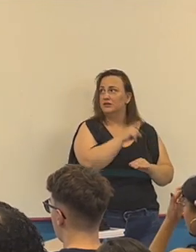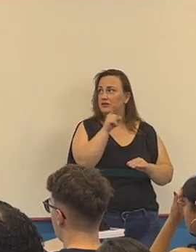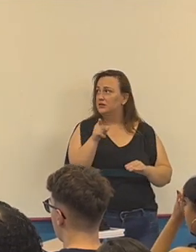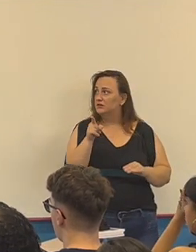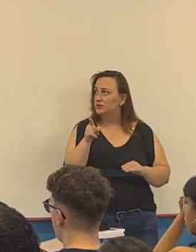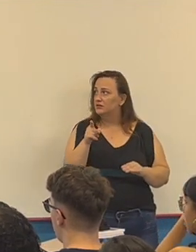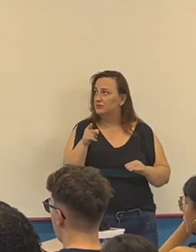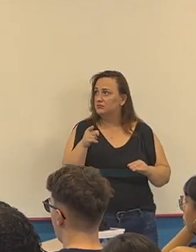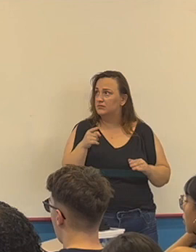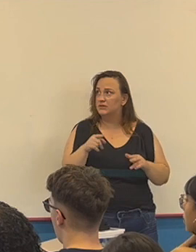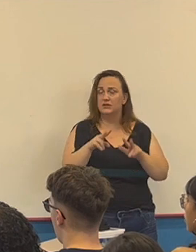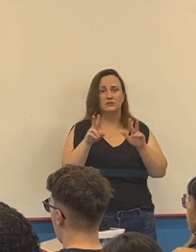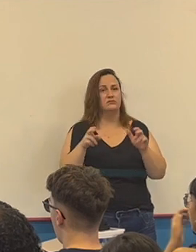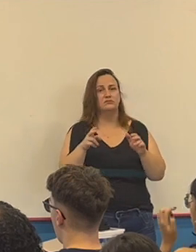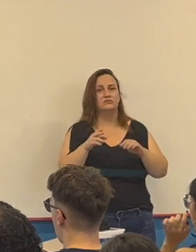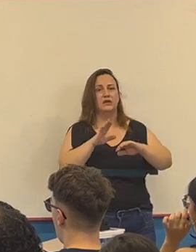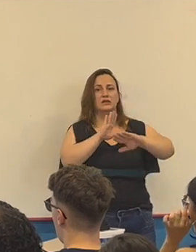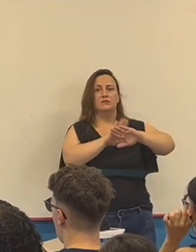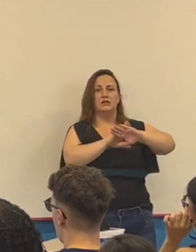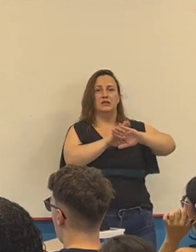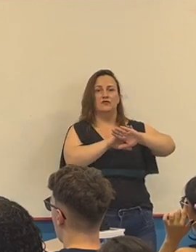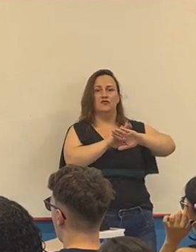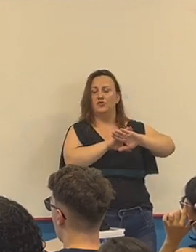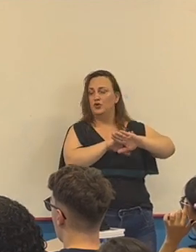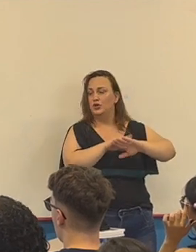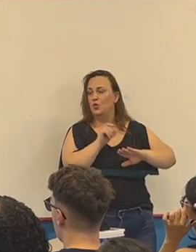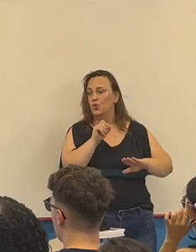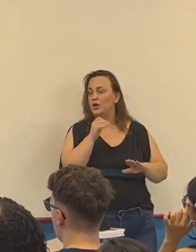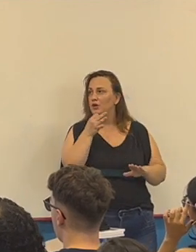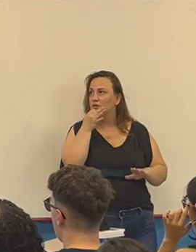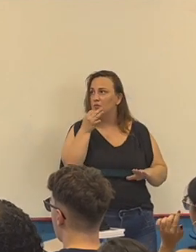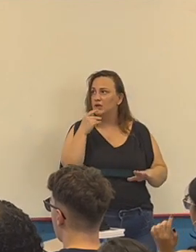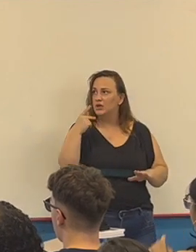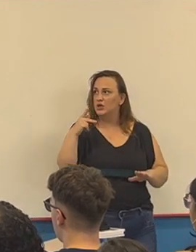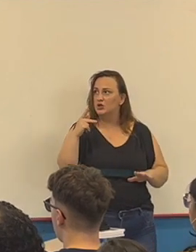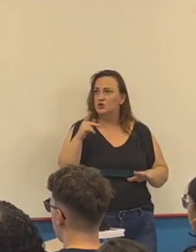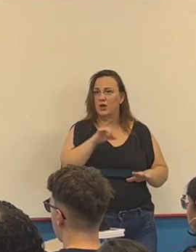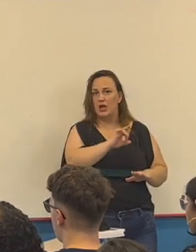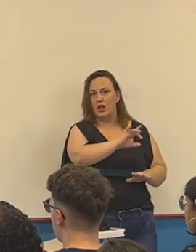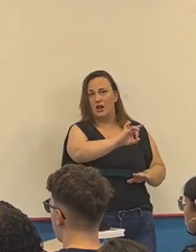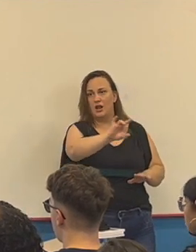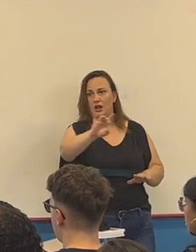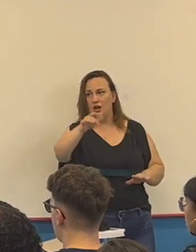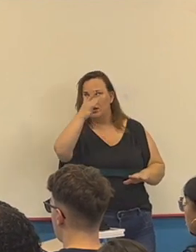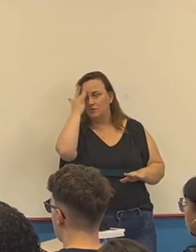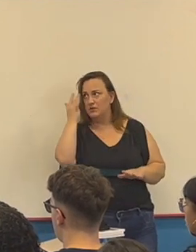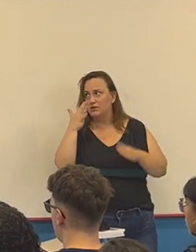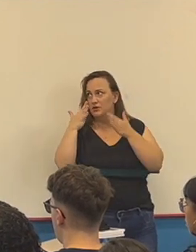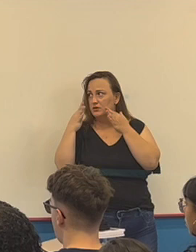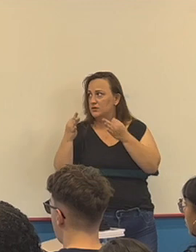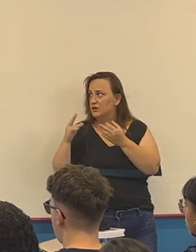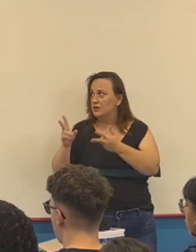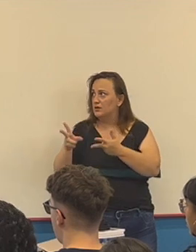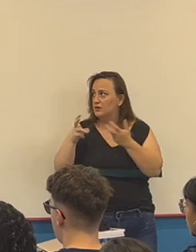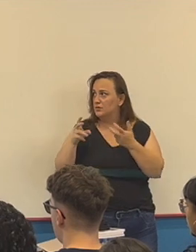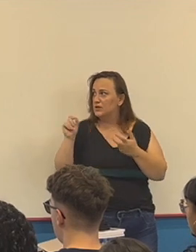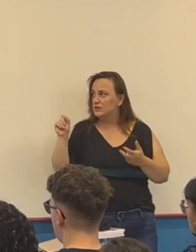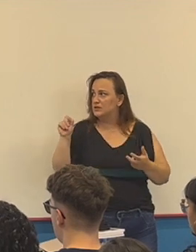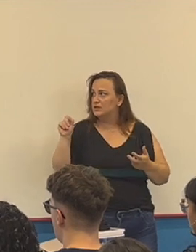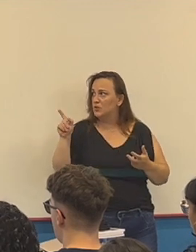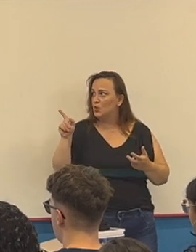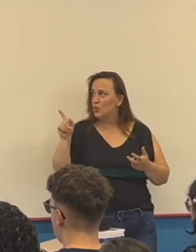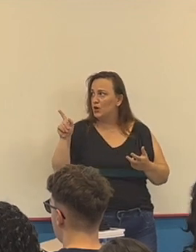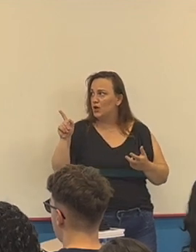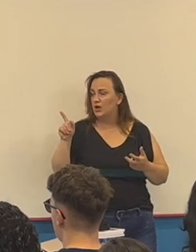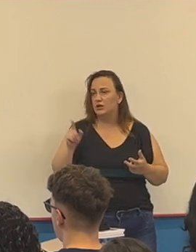questões mais metafóricas, do que você acha, do que cada pessoa tem uma percepção sobre esses espaços, essas máquinas que eu estou